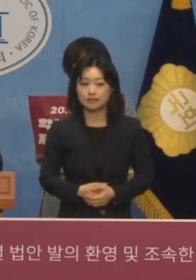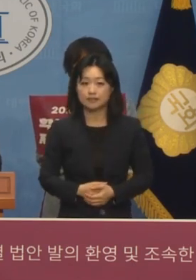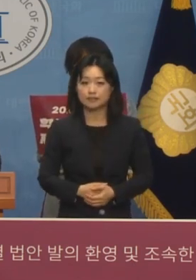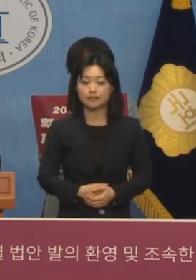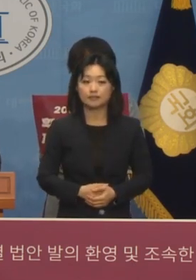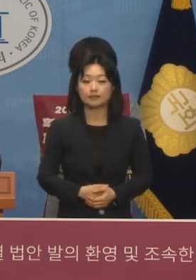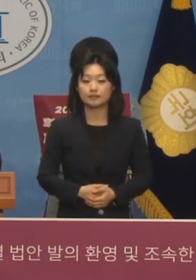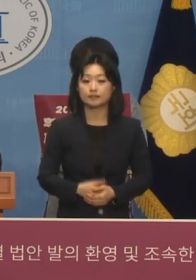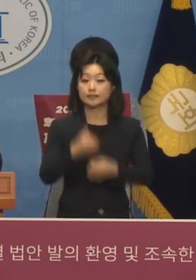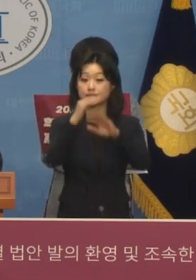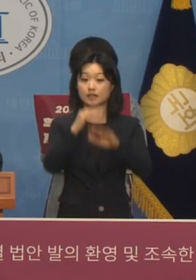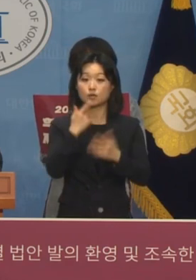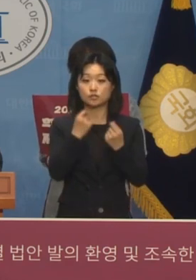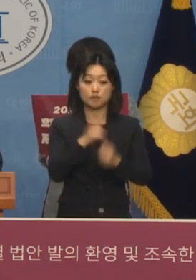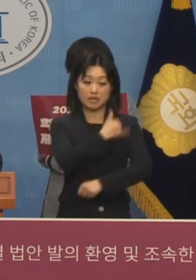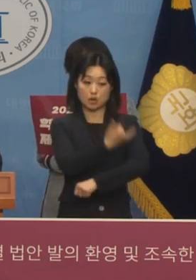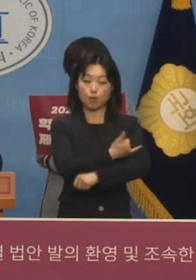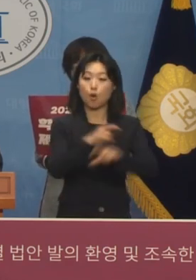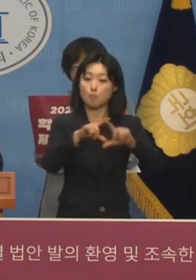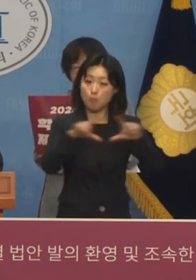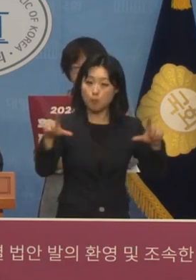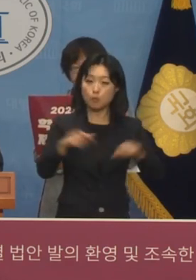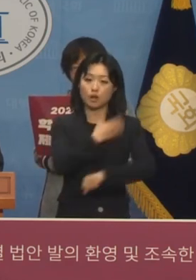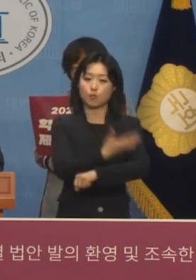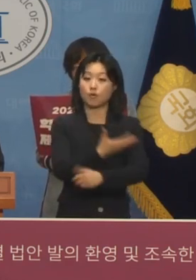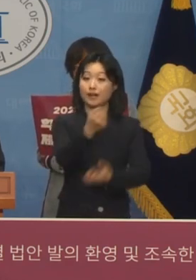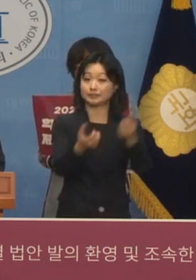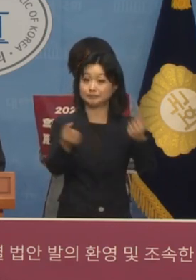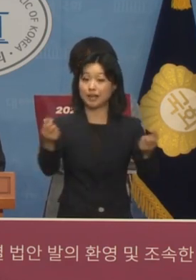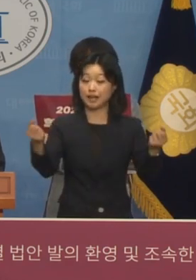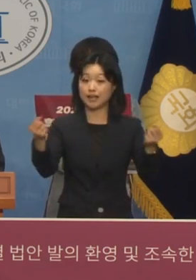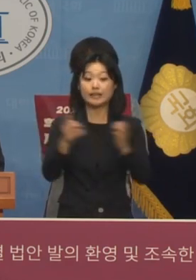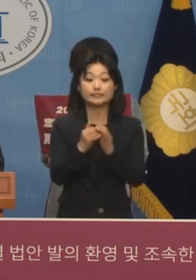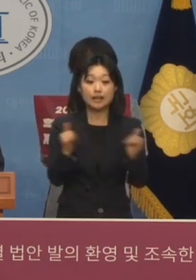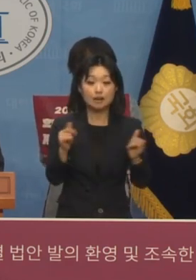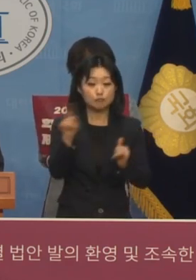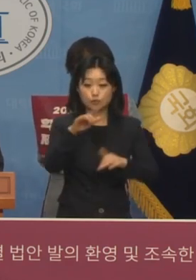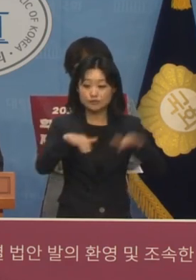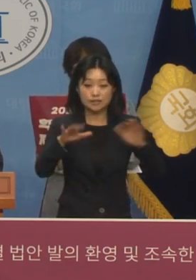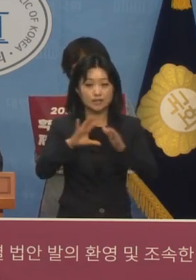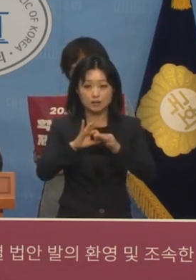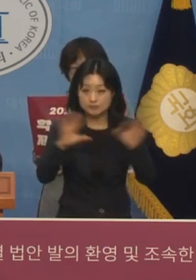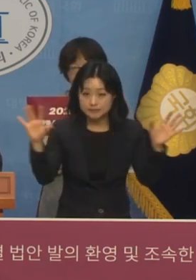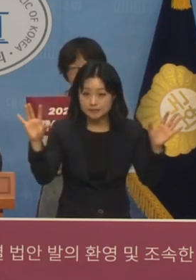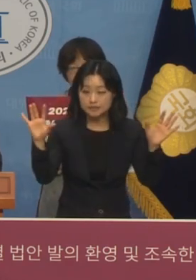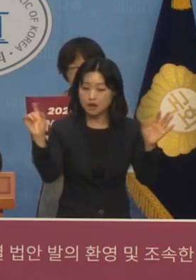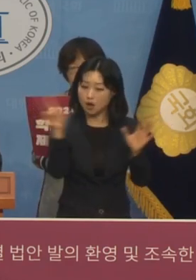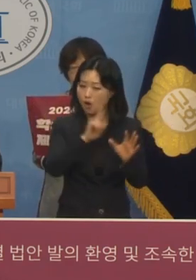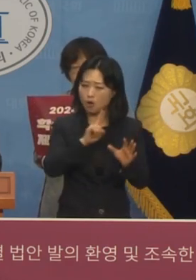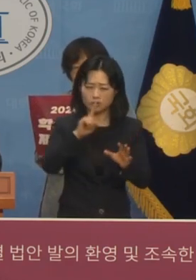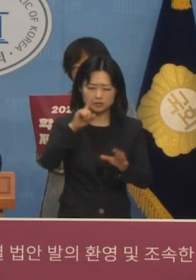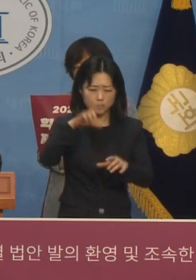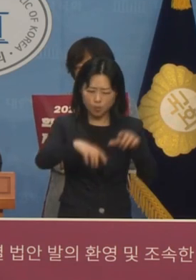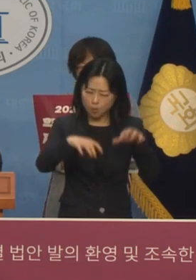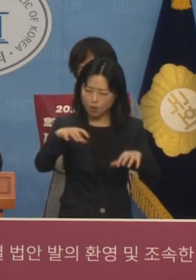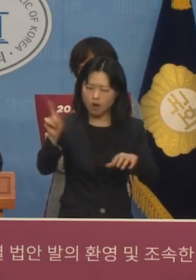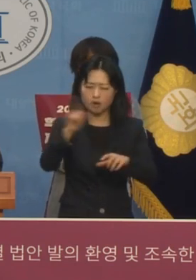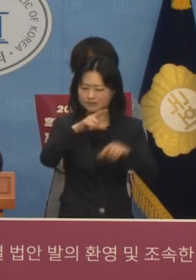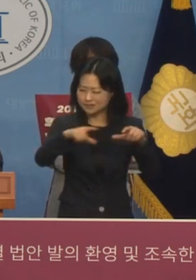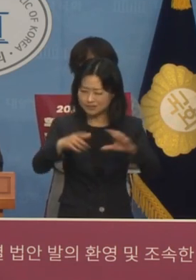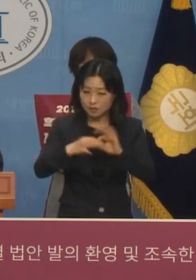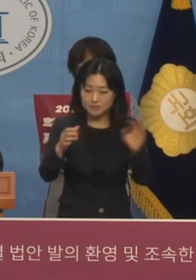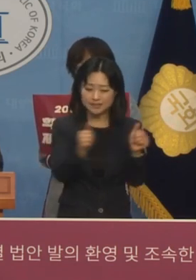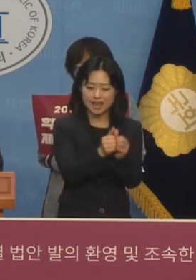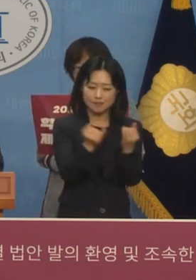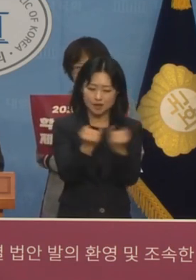바로 이것입니다. 인권은 보편적인 것으로 인권은 사람들이 어떤 차이점을 지녔던 어떤 상황에 서든 전 세계 모든